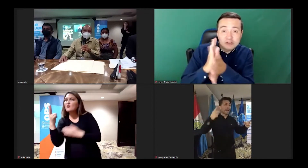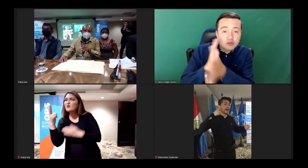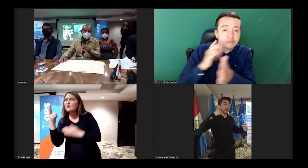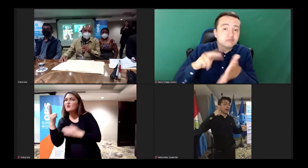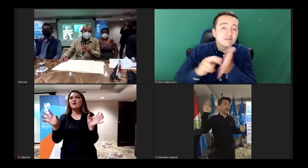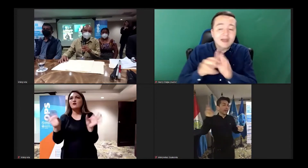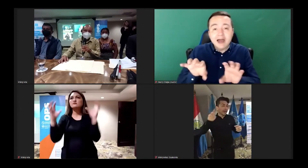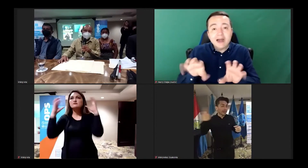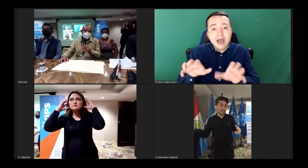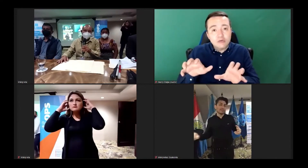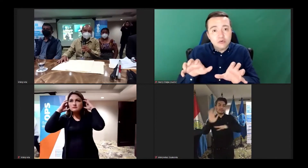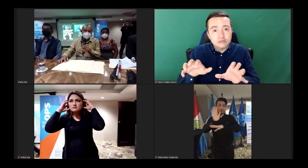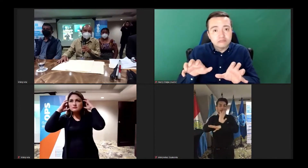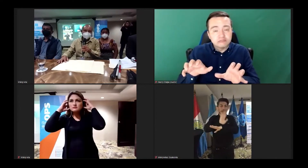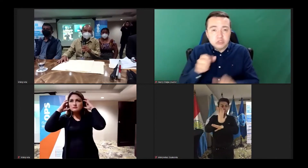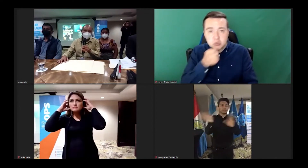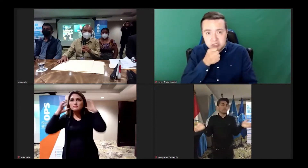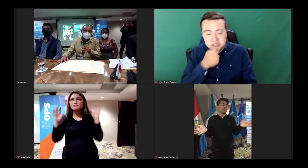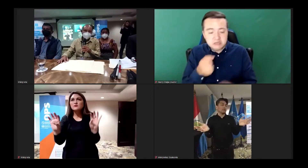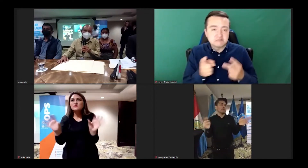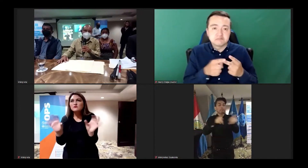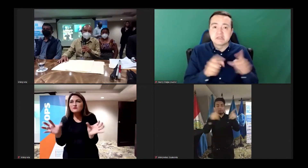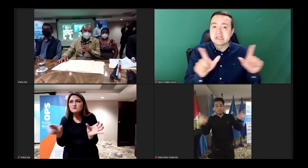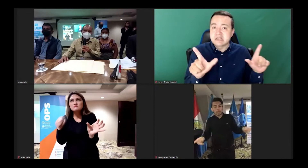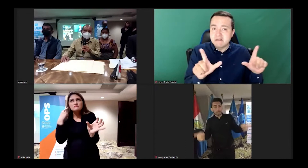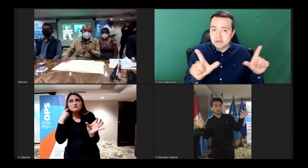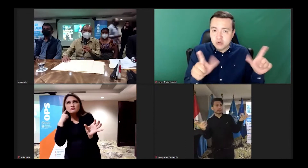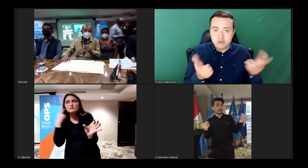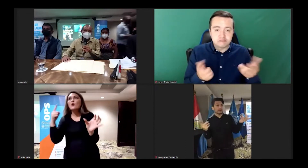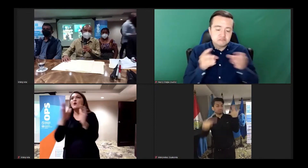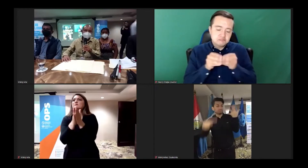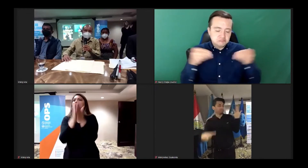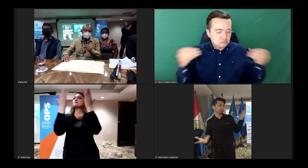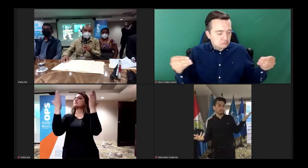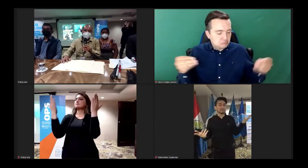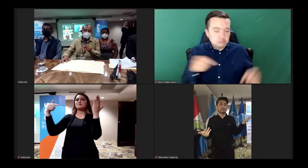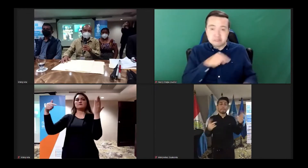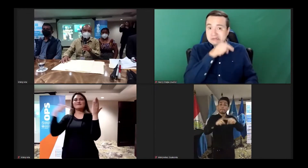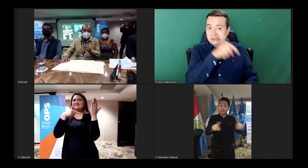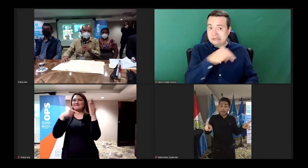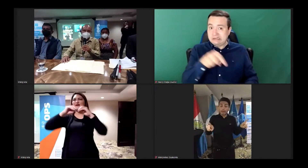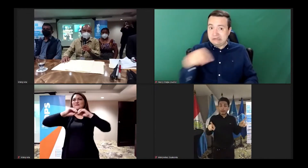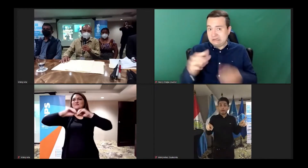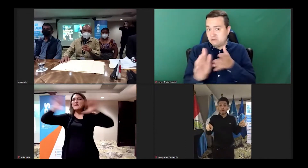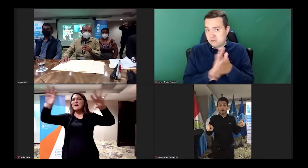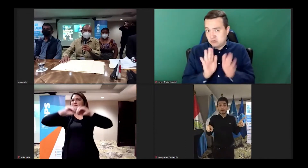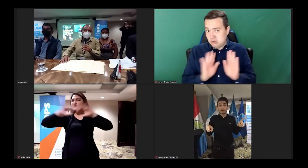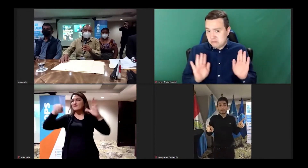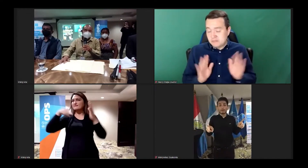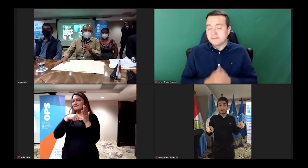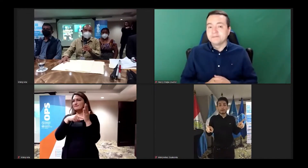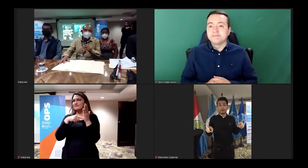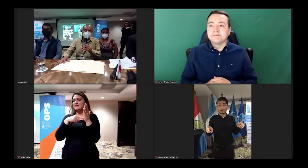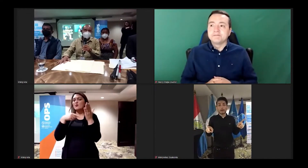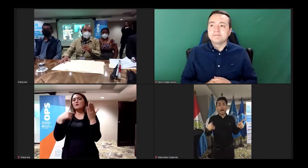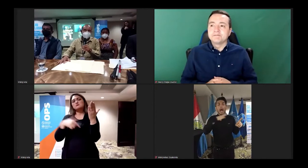la televisión, la prensa escrita, etcétera. Sin embargo, pues